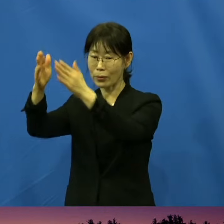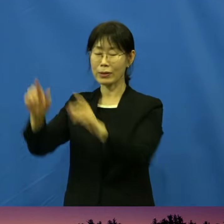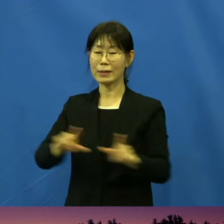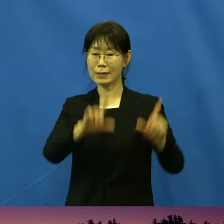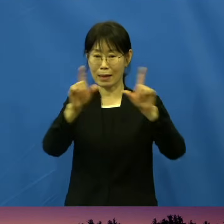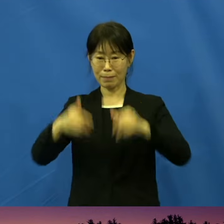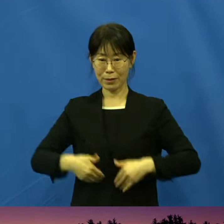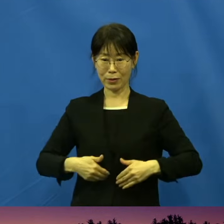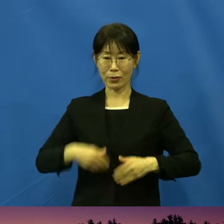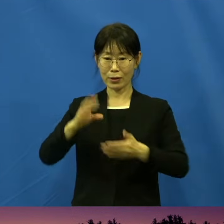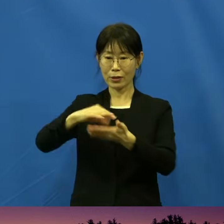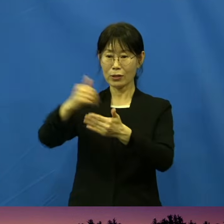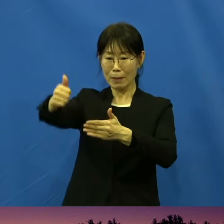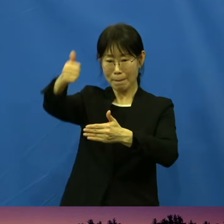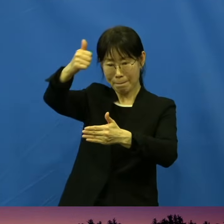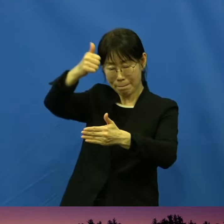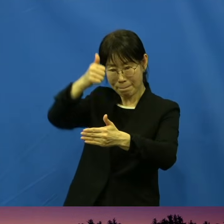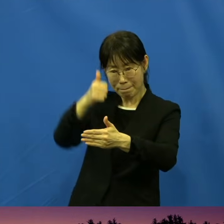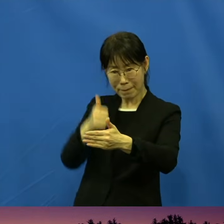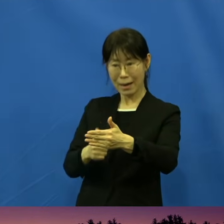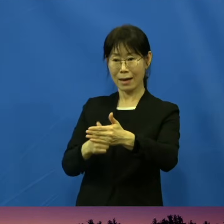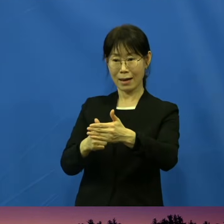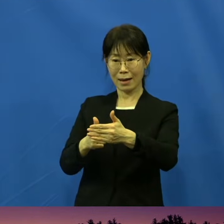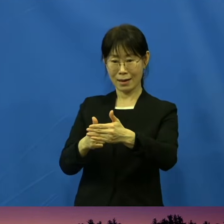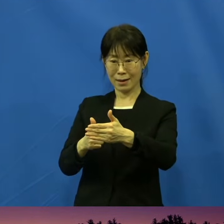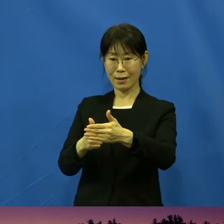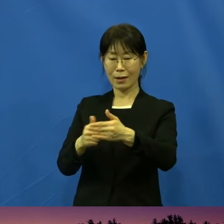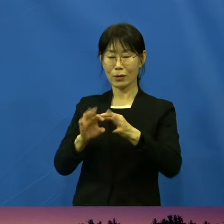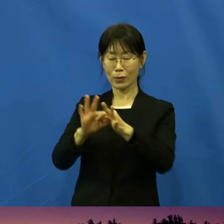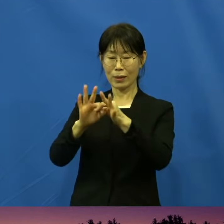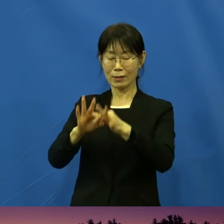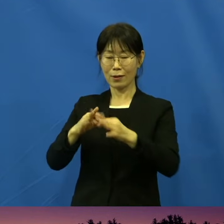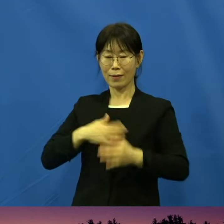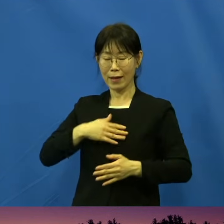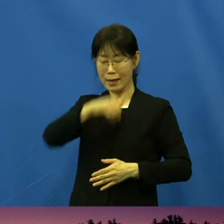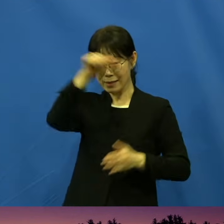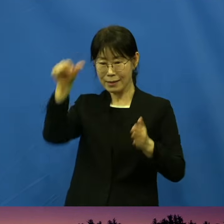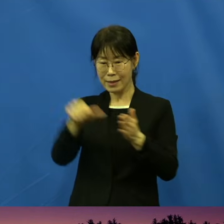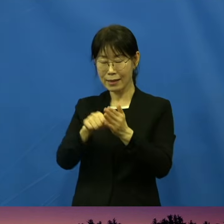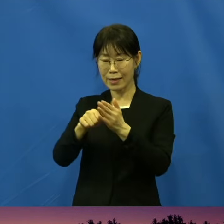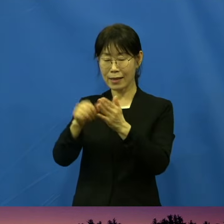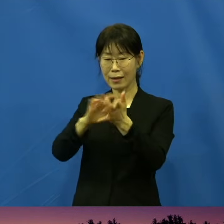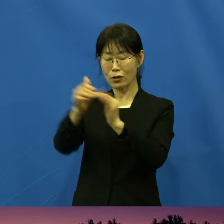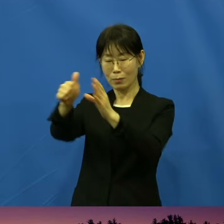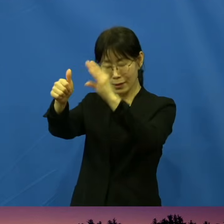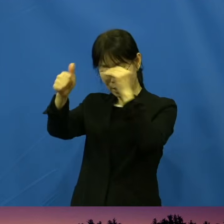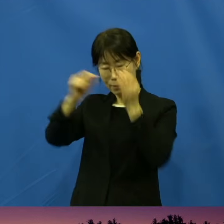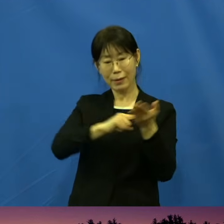그리스도가 점점 더 내 삶을 통하여 드러나고 표현되어지는 삶.